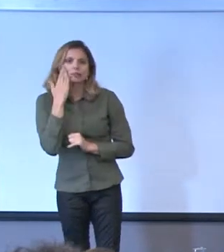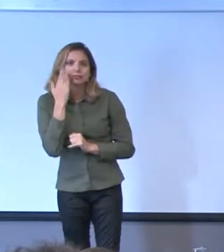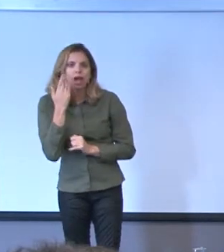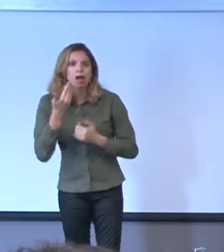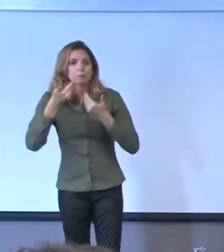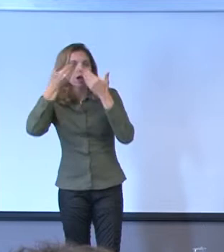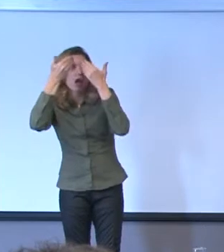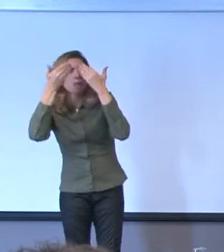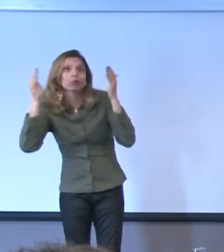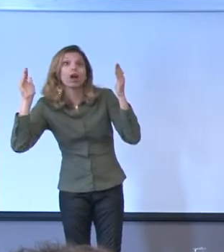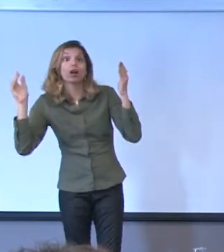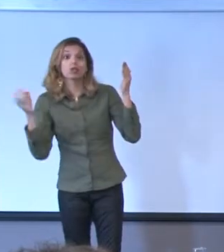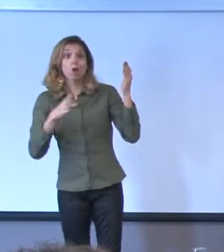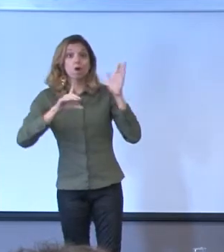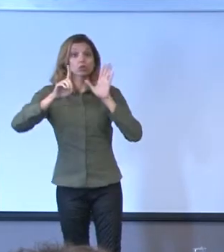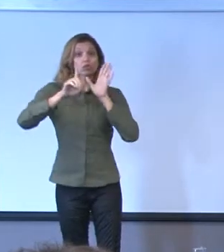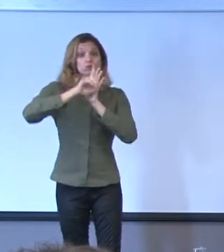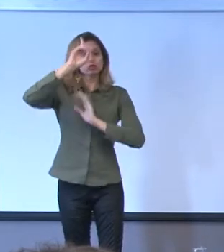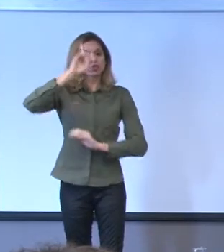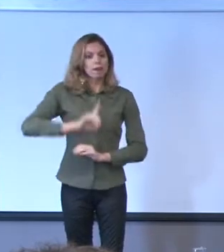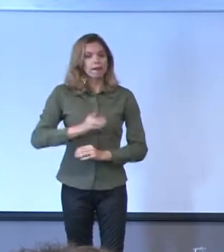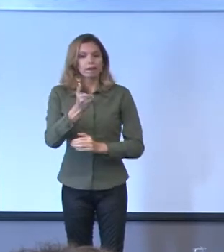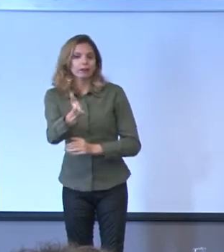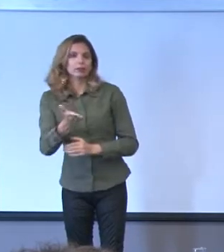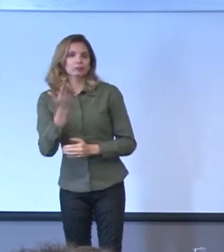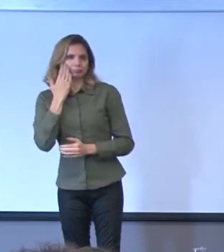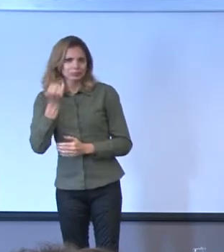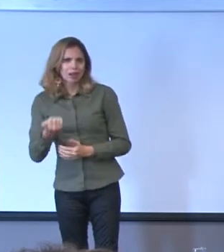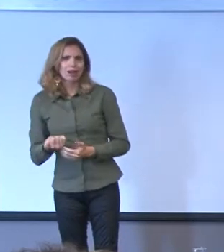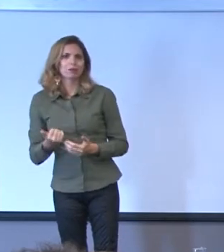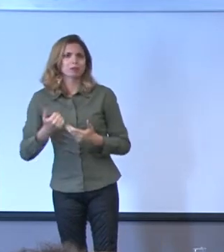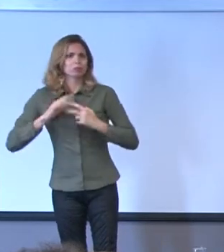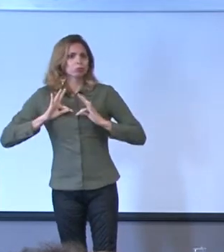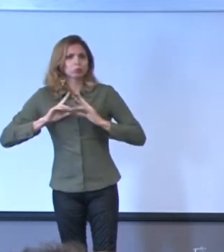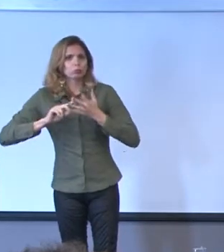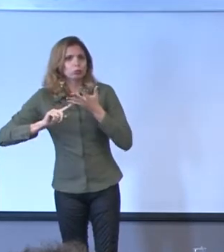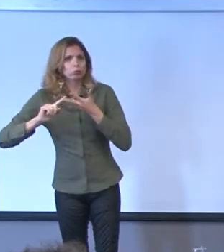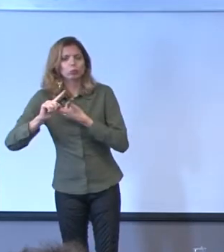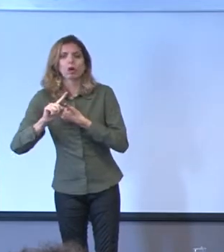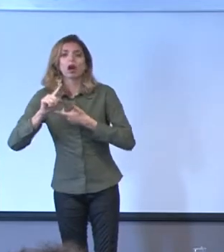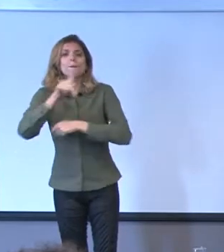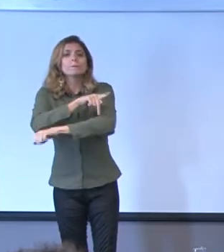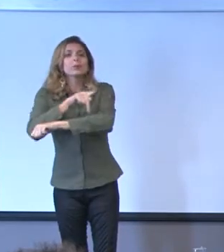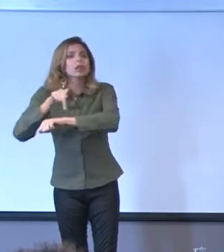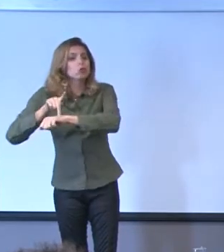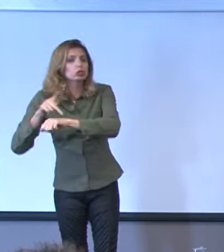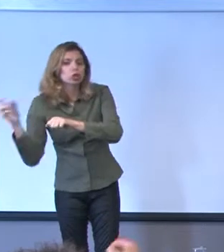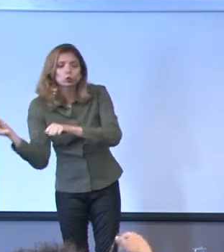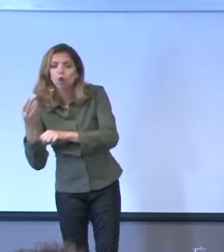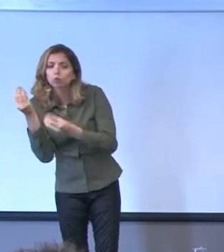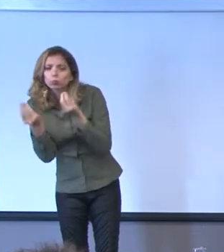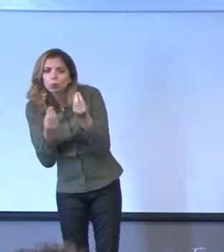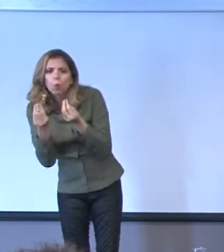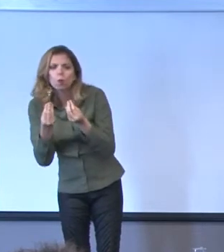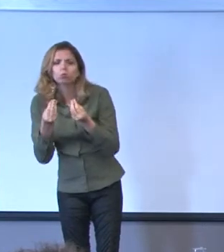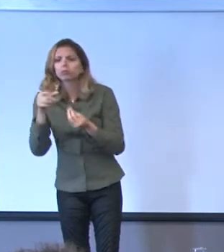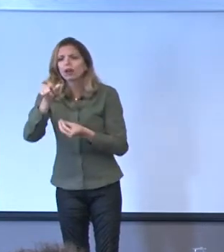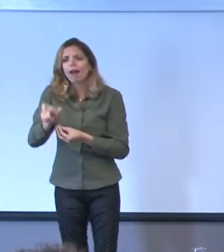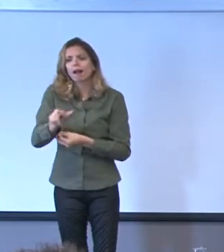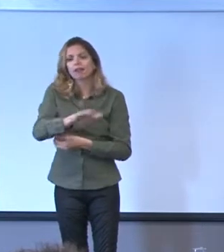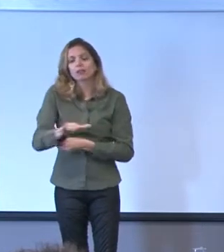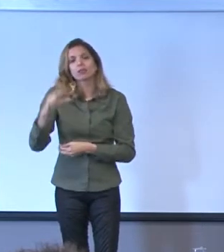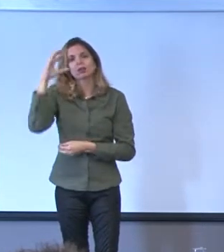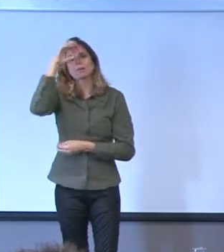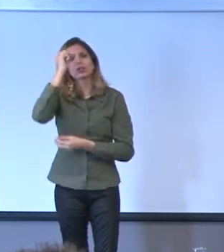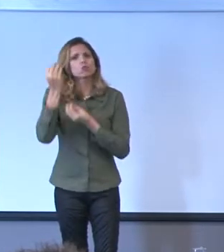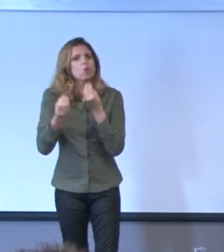repertório sobre questões de direitos humanos, sobre questões de uma pedagogia contemporânea, sobre como é que eles